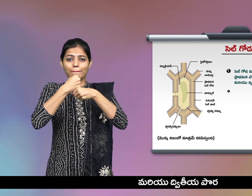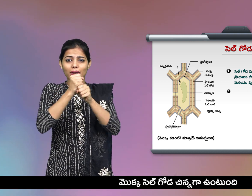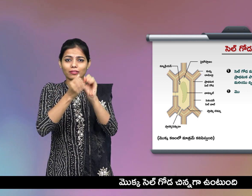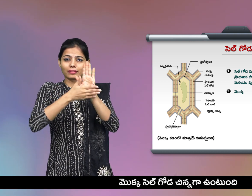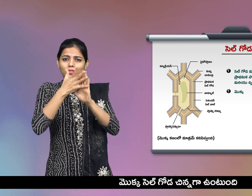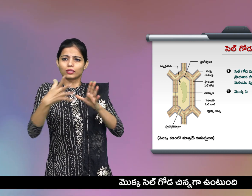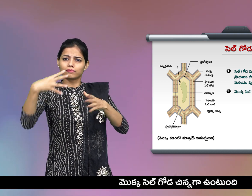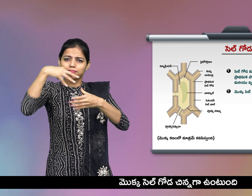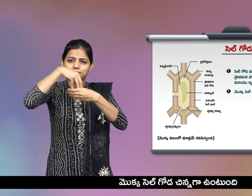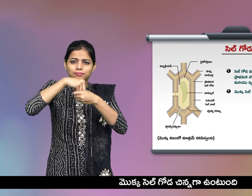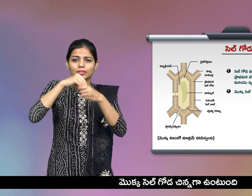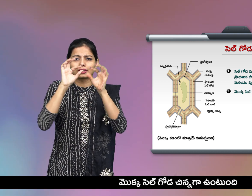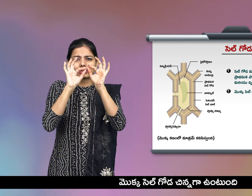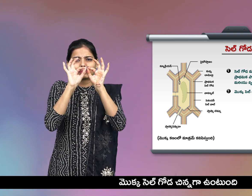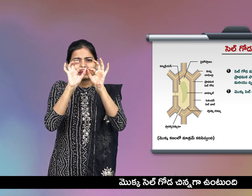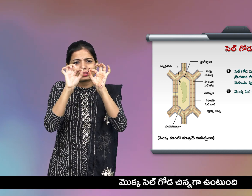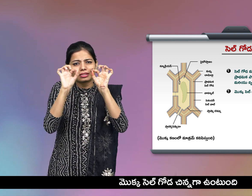మొక్క సెల్ గోడ చిన్నగా ఉంటుంది.